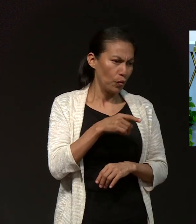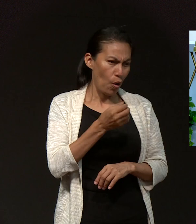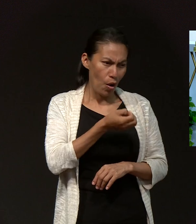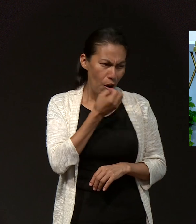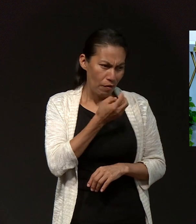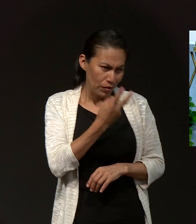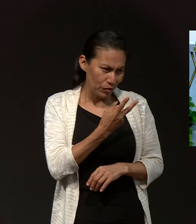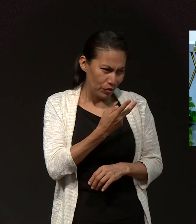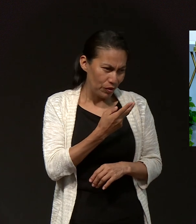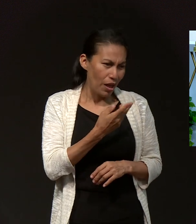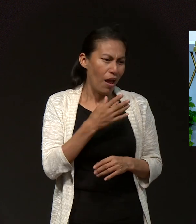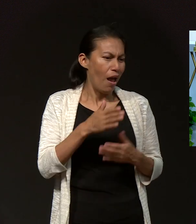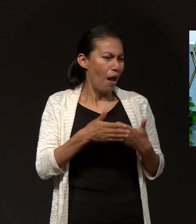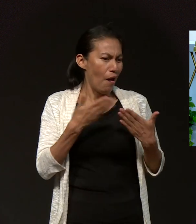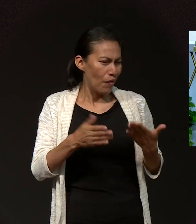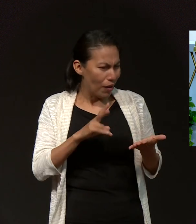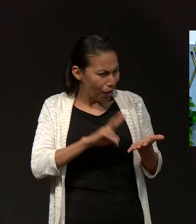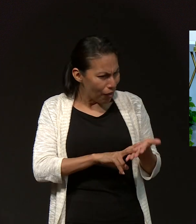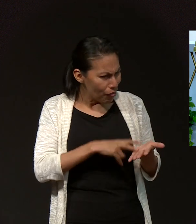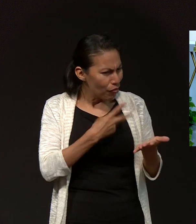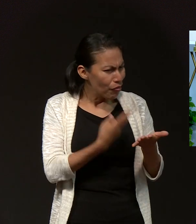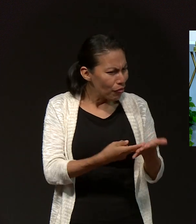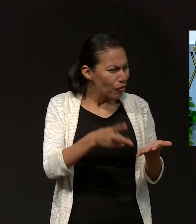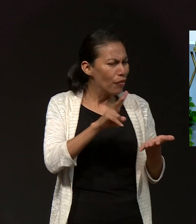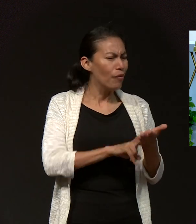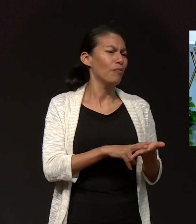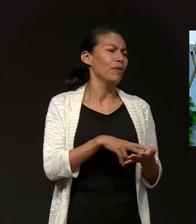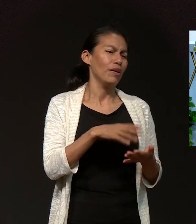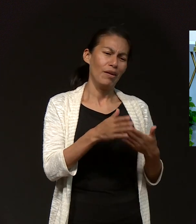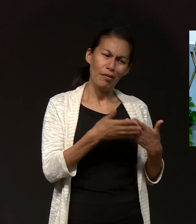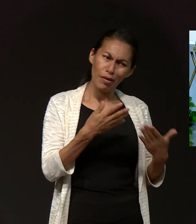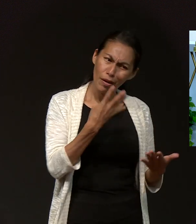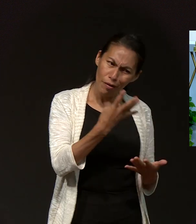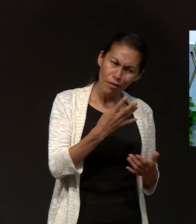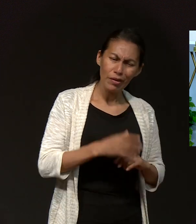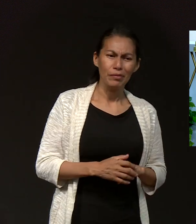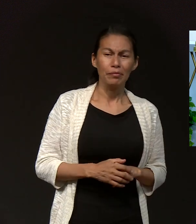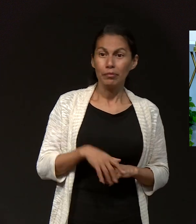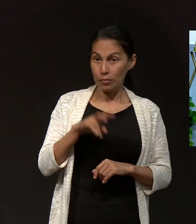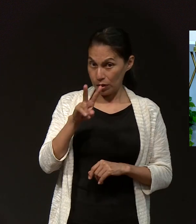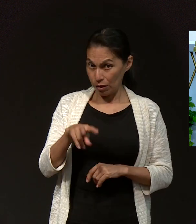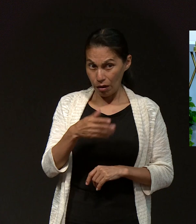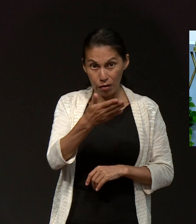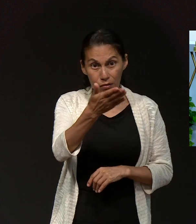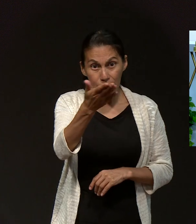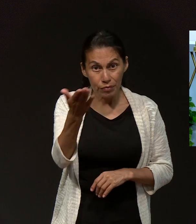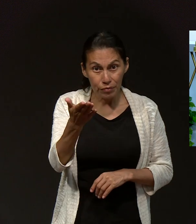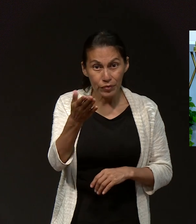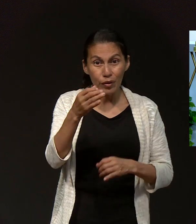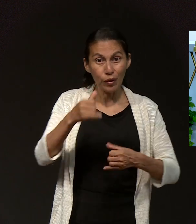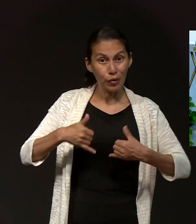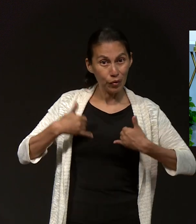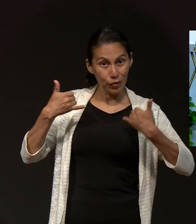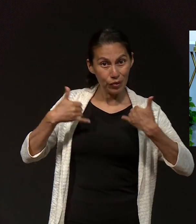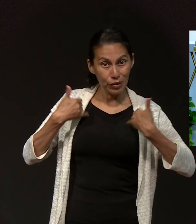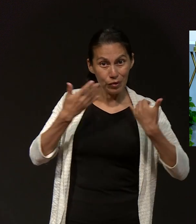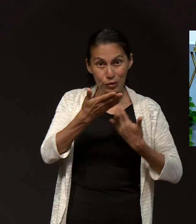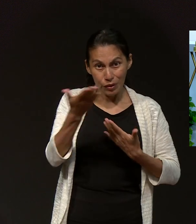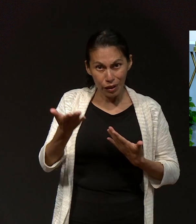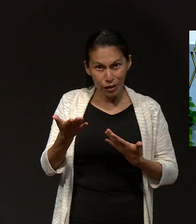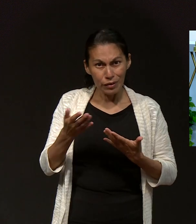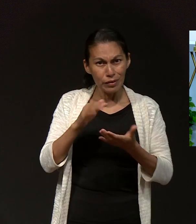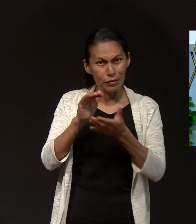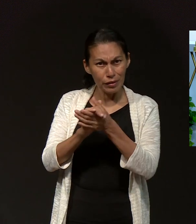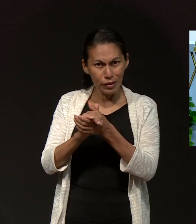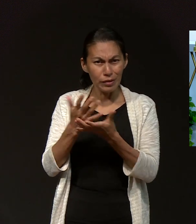dos veces, ahora ahora cuatro, mínimo cuatro veces por eso. Sí, es verdad, todos los jóvenes que nos ven, los que están en